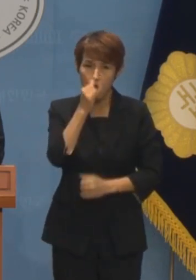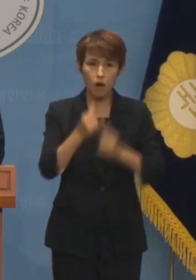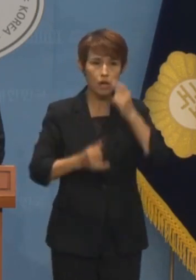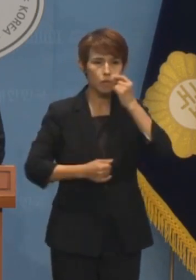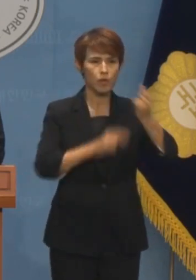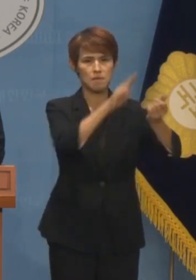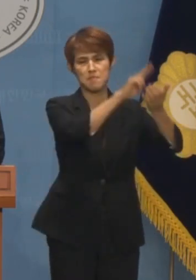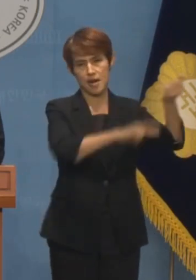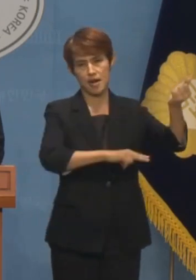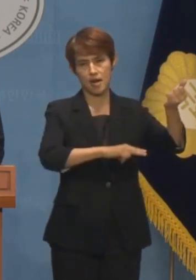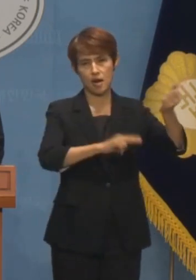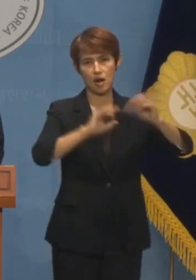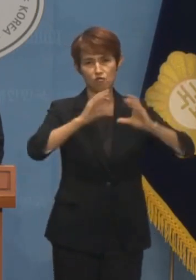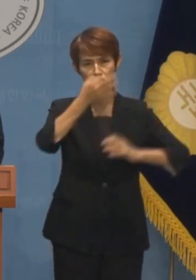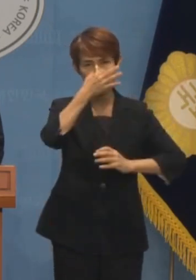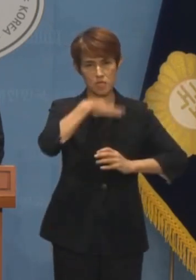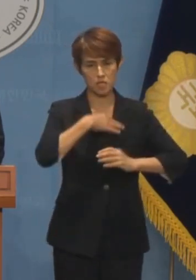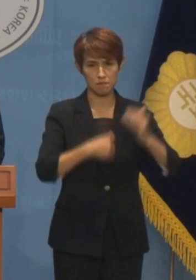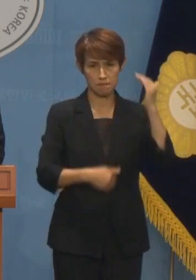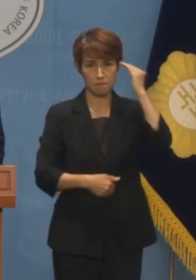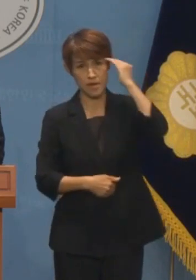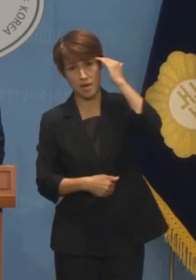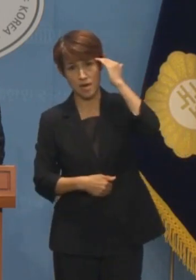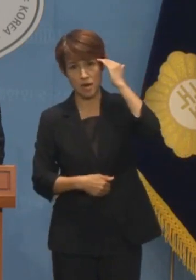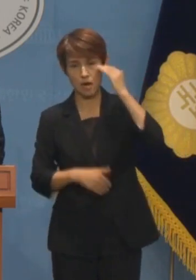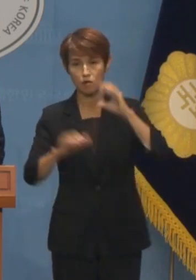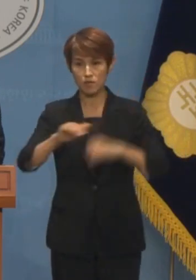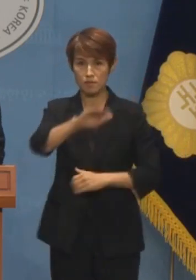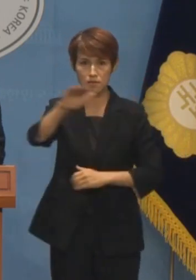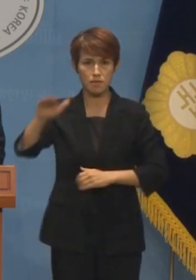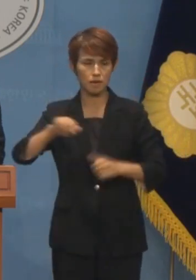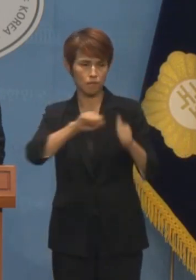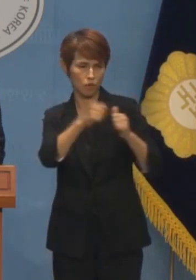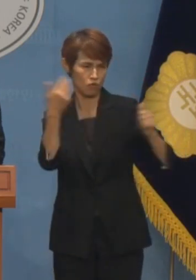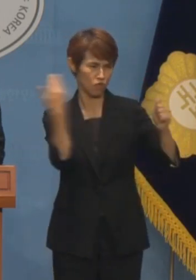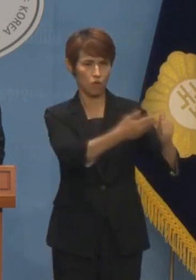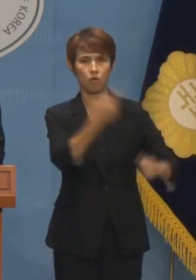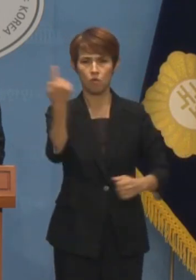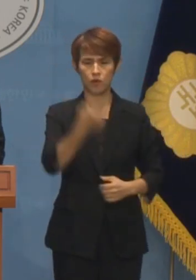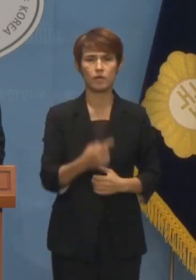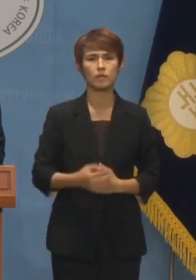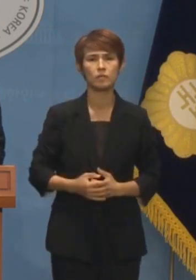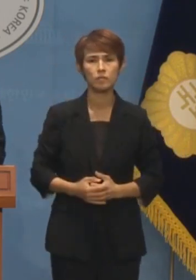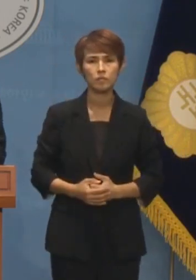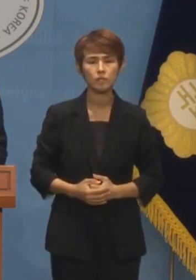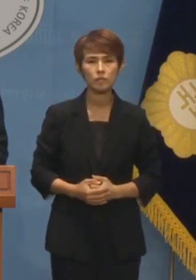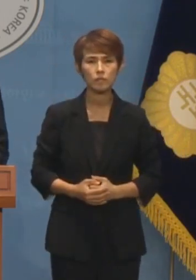배신하고 국익을 해치기까지 한다면 국민적 심판을 면치 못할 것입니다.